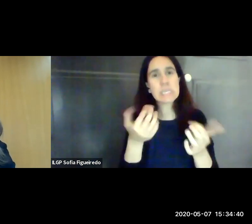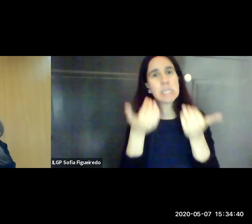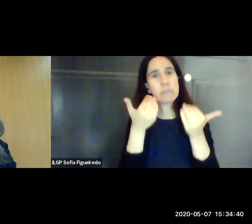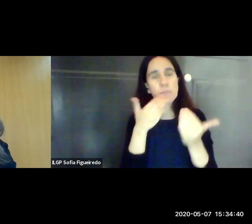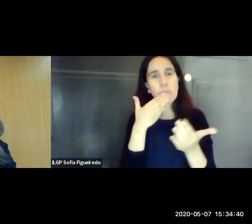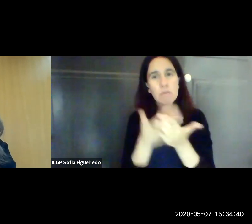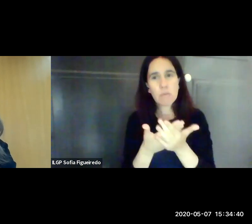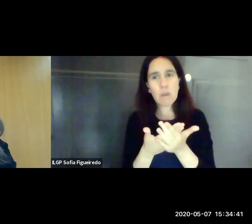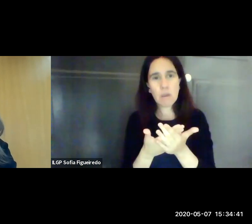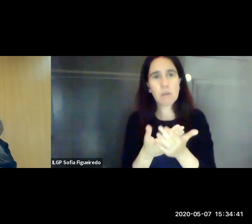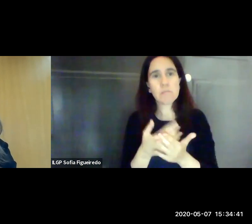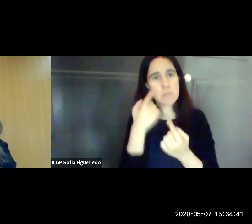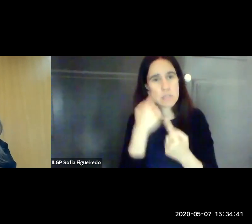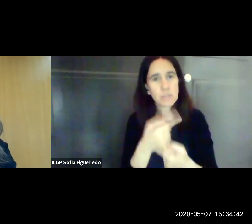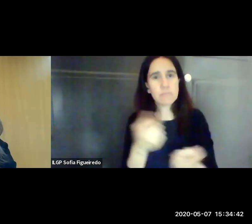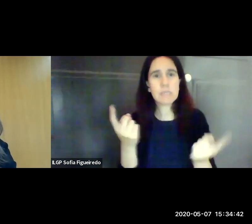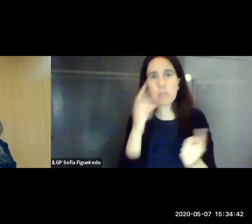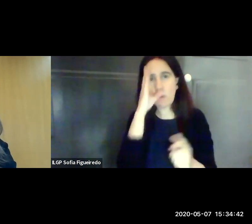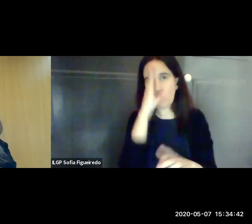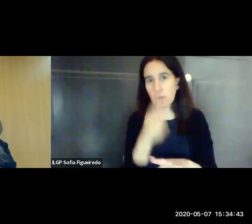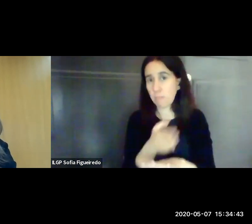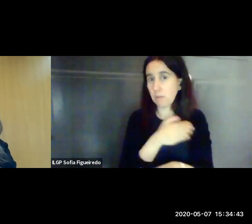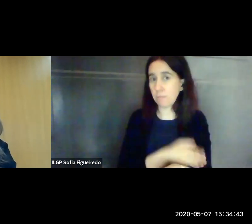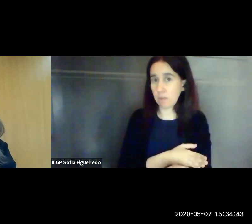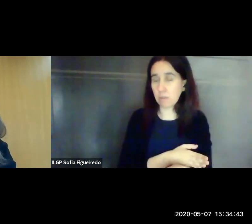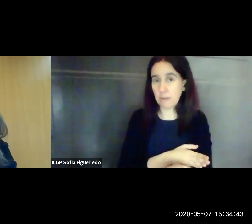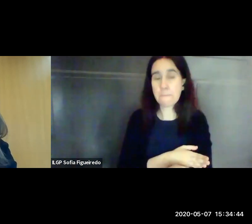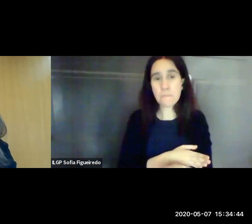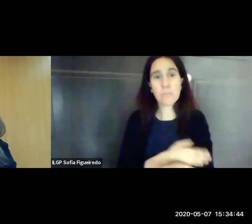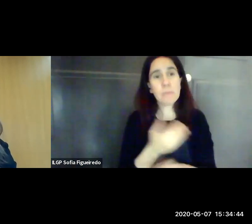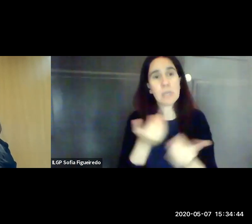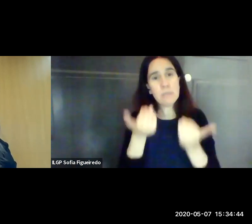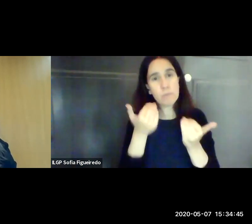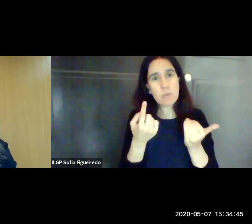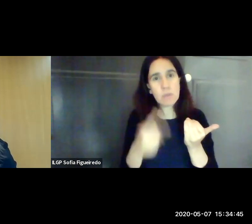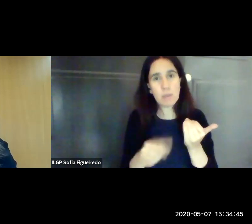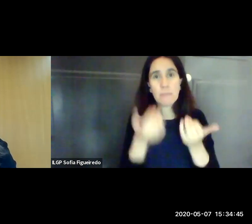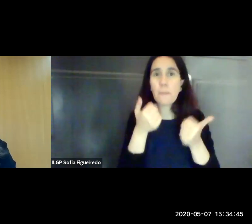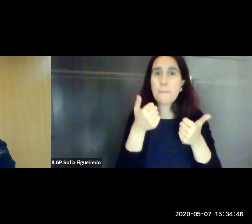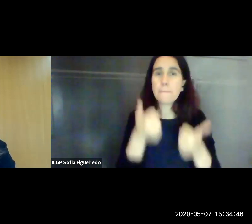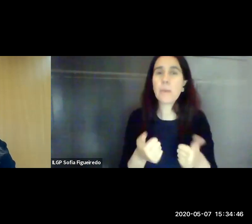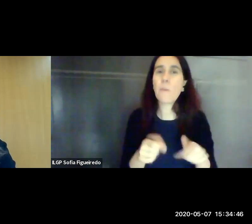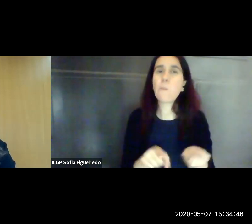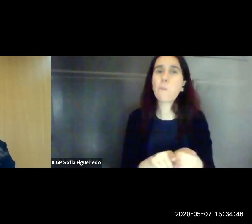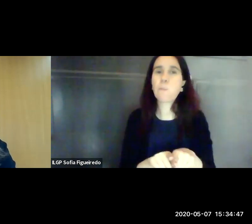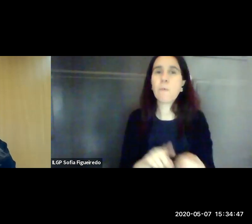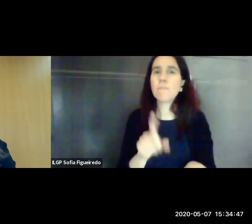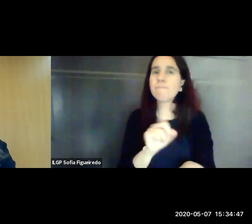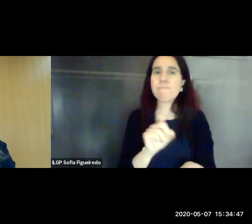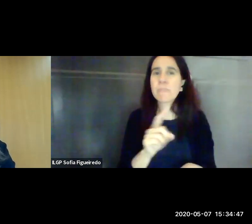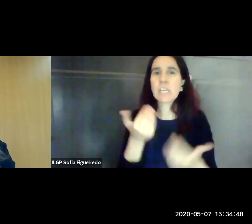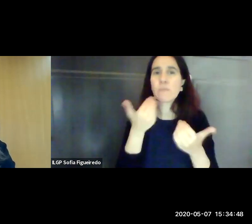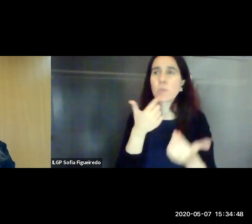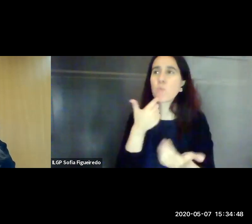transmitida atempadamente e a informação é pertinente, mas bem informado não significa necessariamente muita